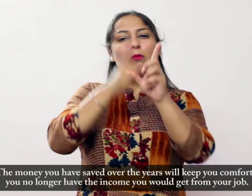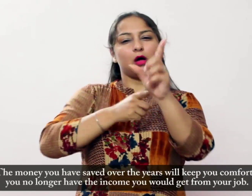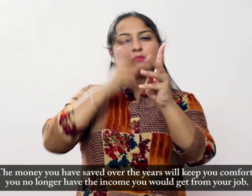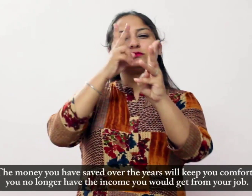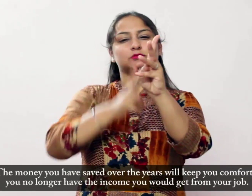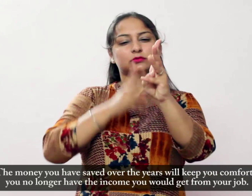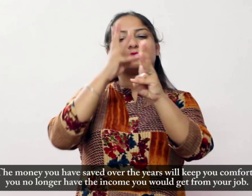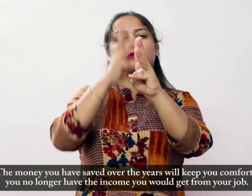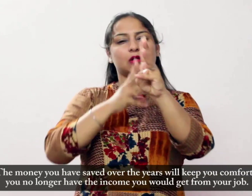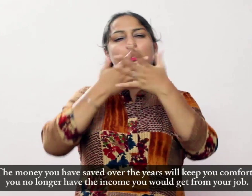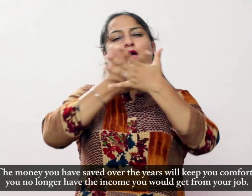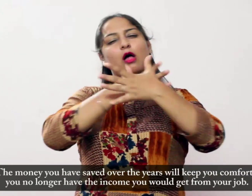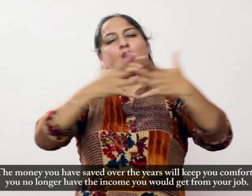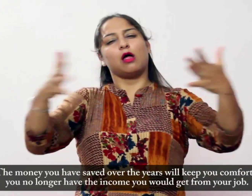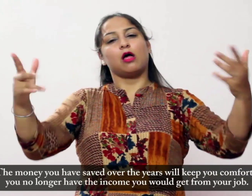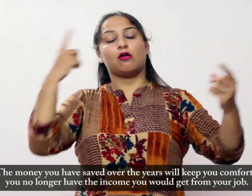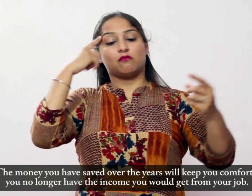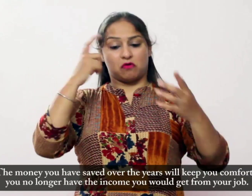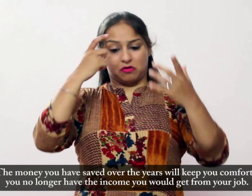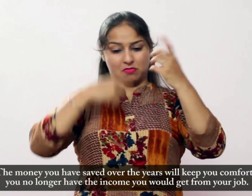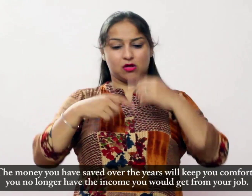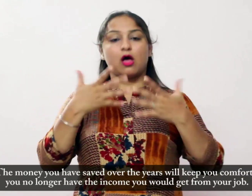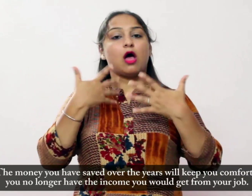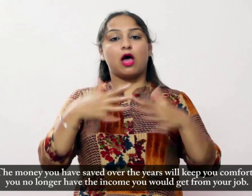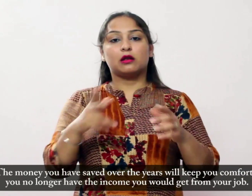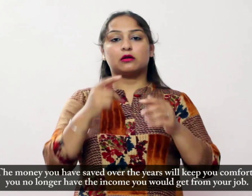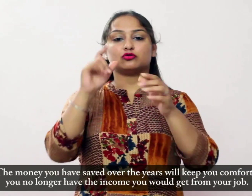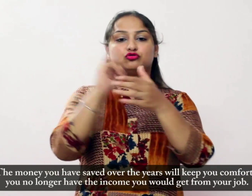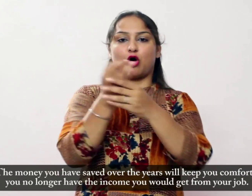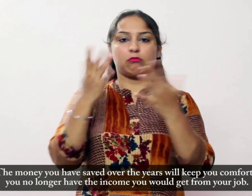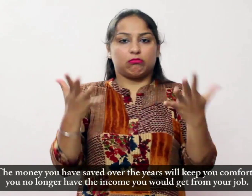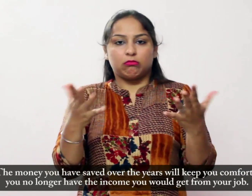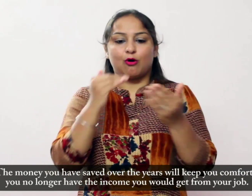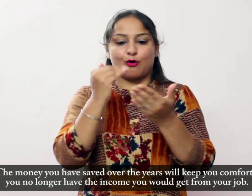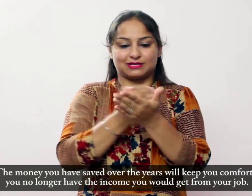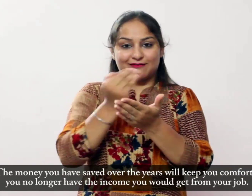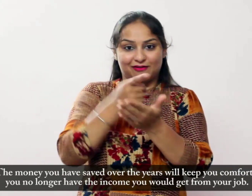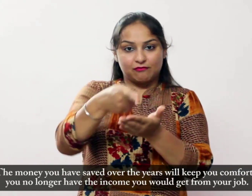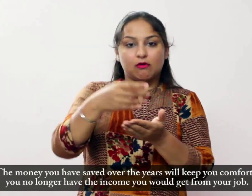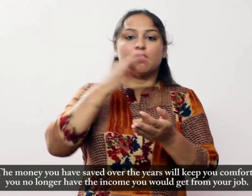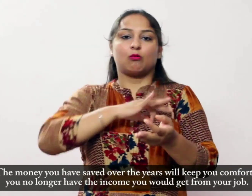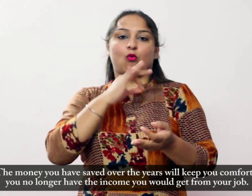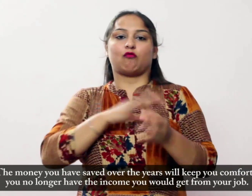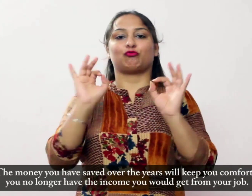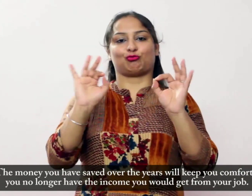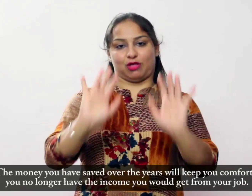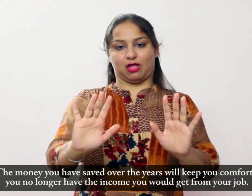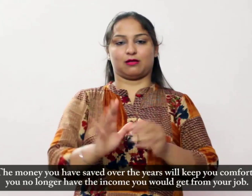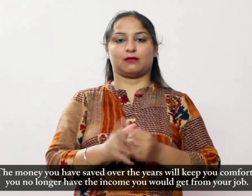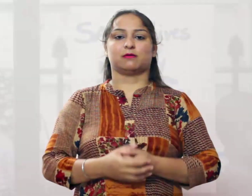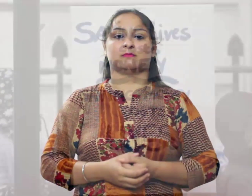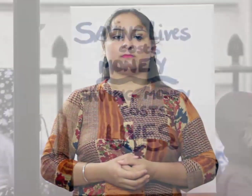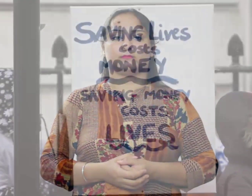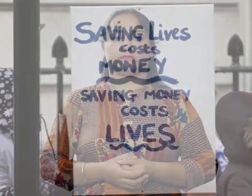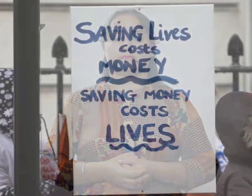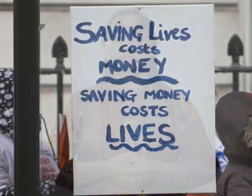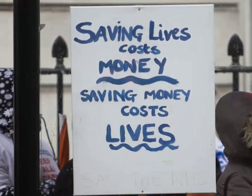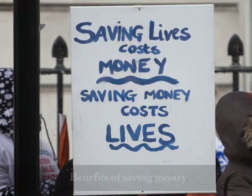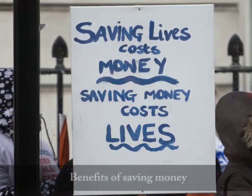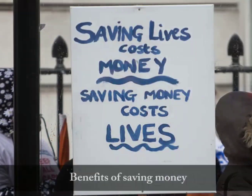रिटायर। वर्षों से आपके द्वारा बचाए गए पैसे आपको सहज बनाए रखेंगे जब आपके पास अपनी नौकरी